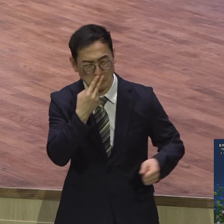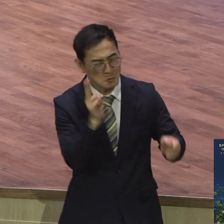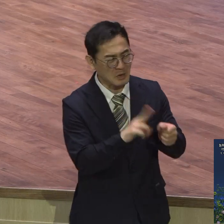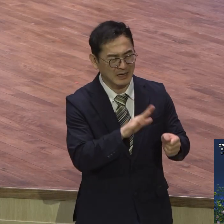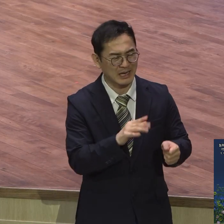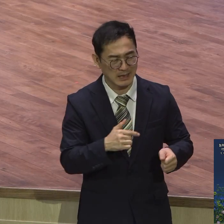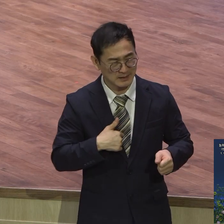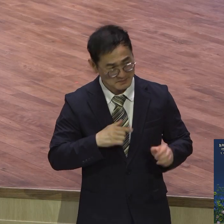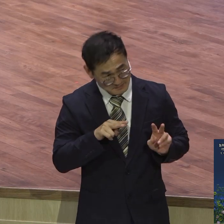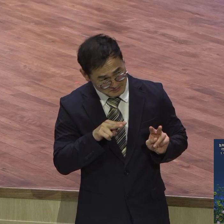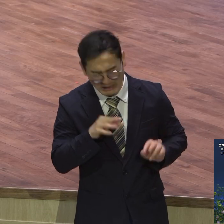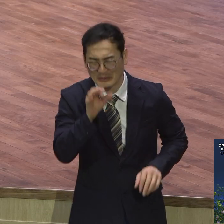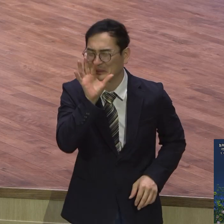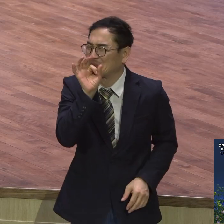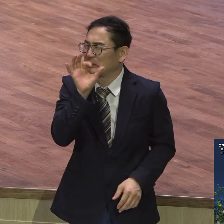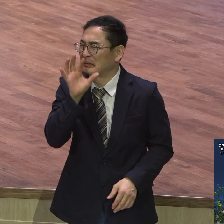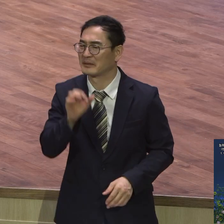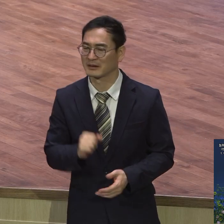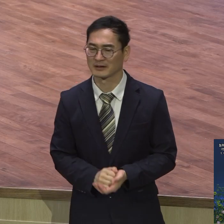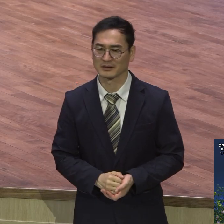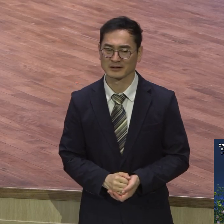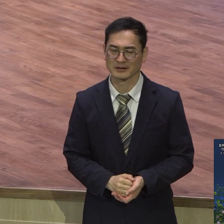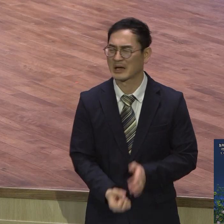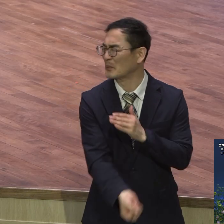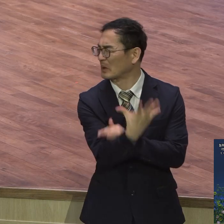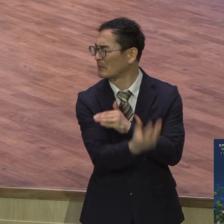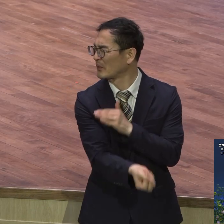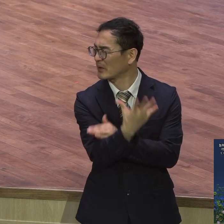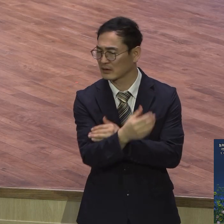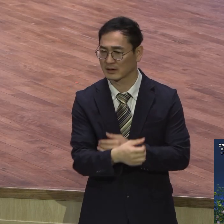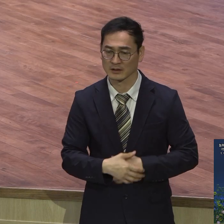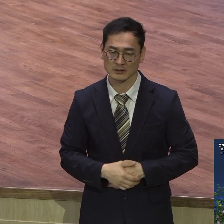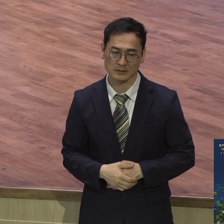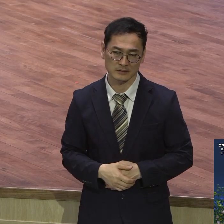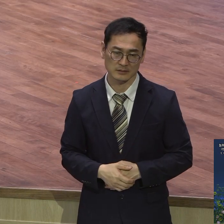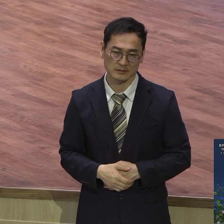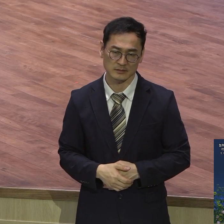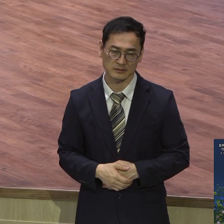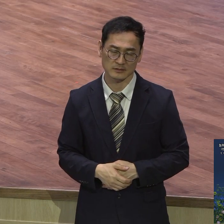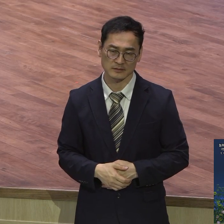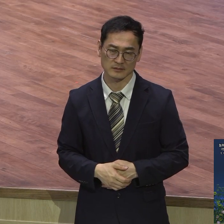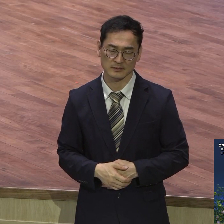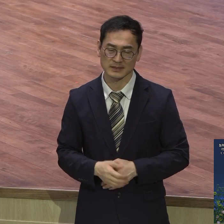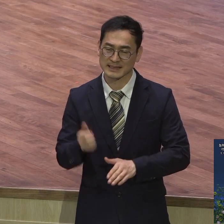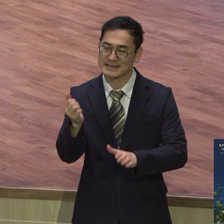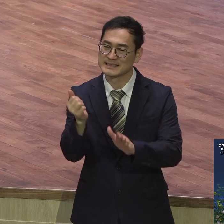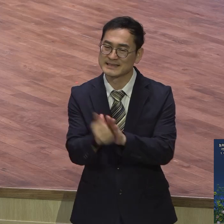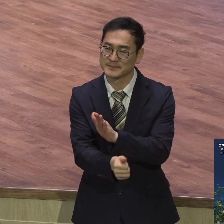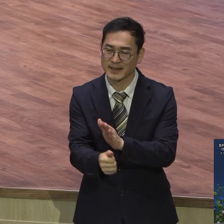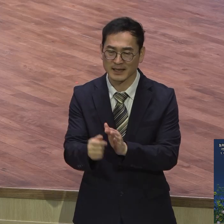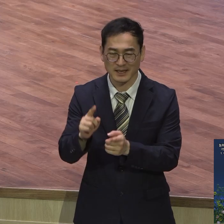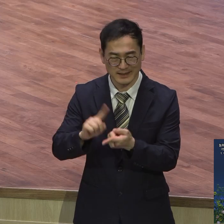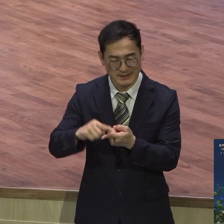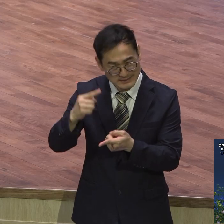않고 시도도 안 해보고 아예 실패해 이런 인간들 실패자 전형입니다.